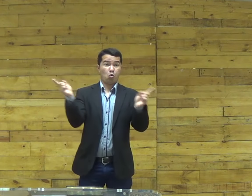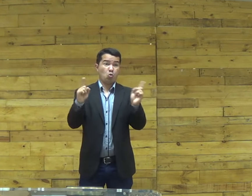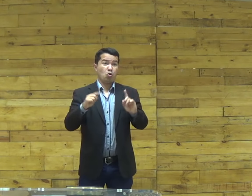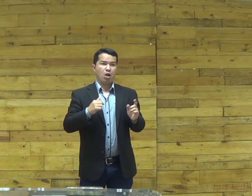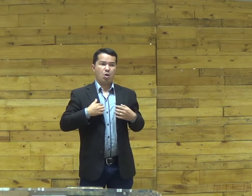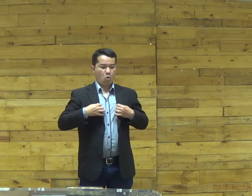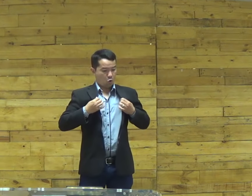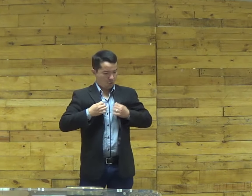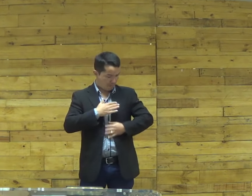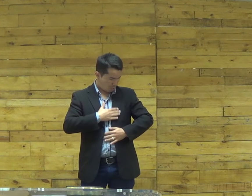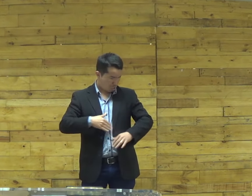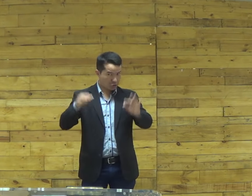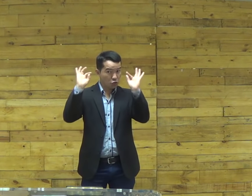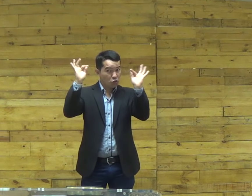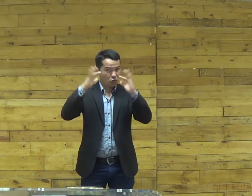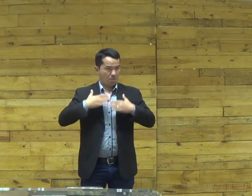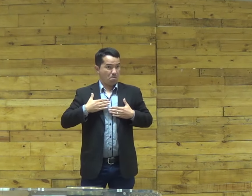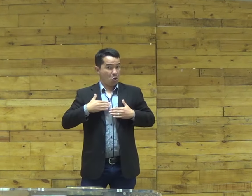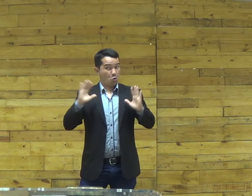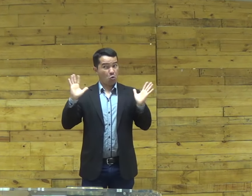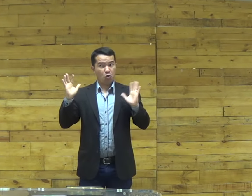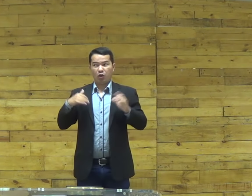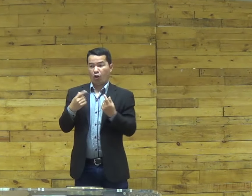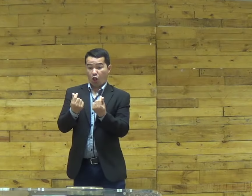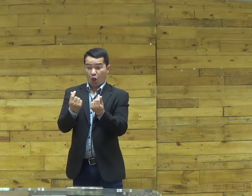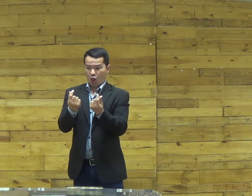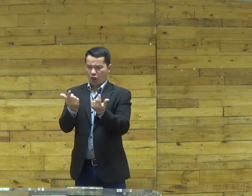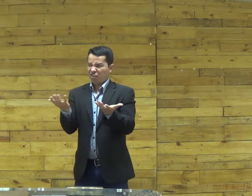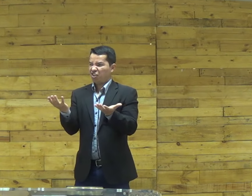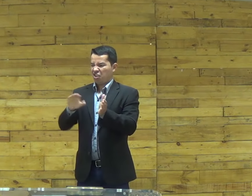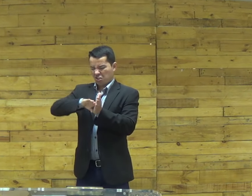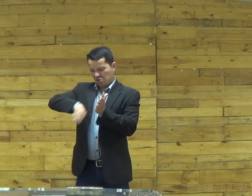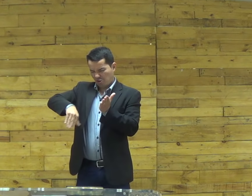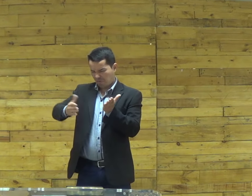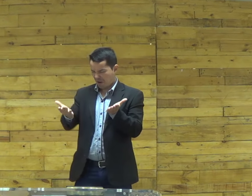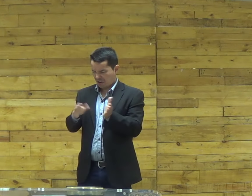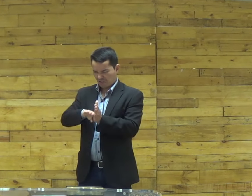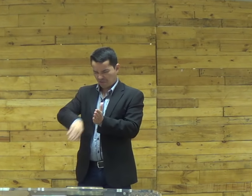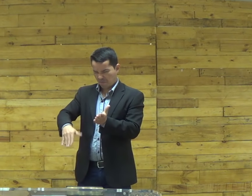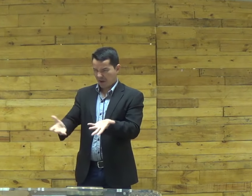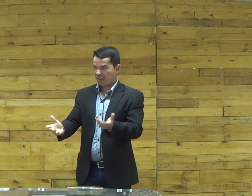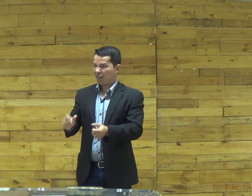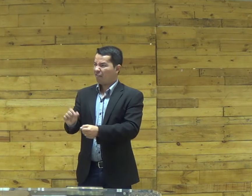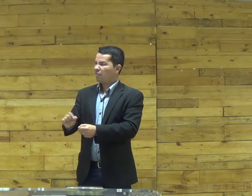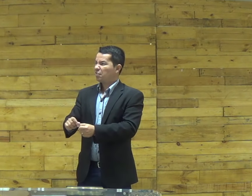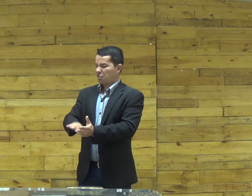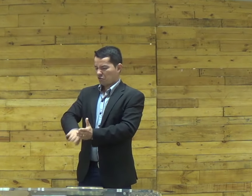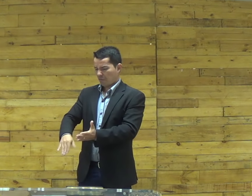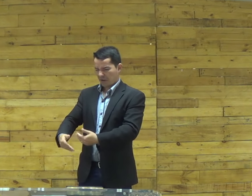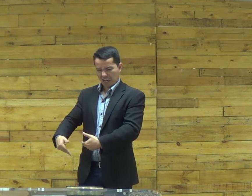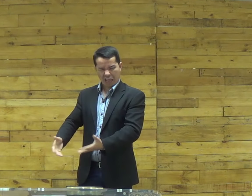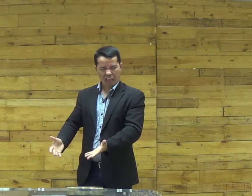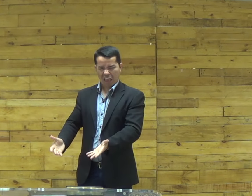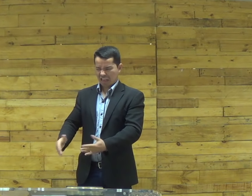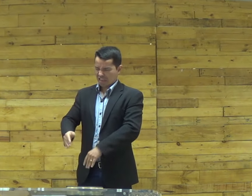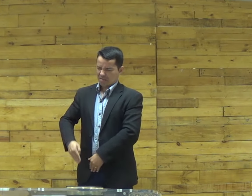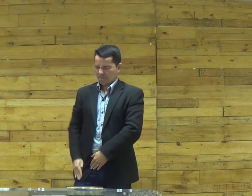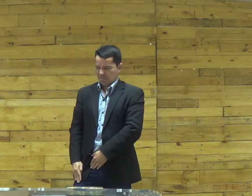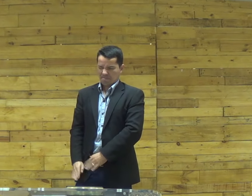bem, né? Eu, eu, minha roupa, ó, minha roupa de marca, mas é minha, minha roupa, não precisa. Ah, tá sobrando